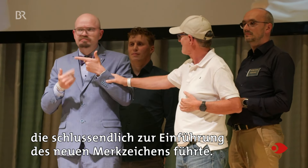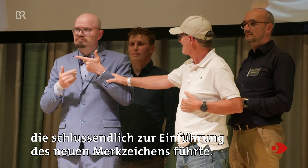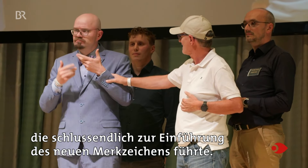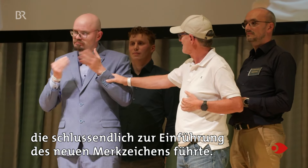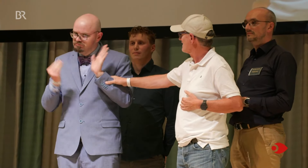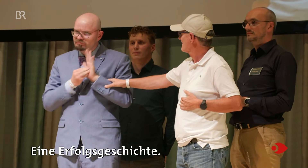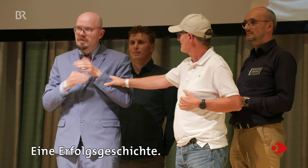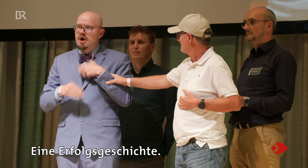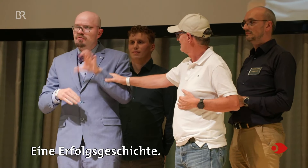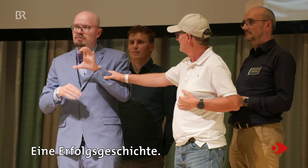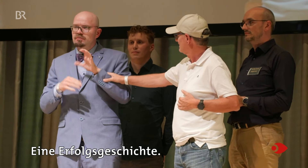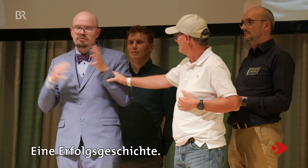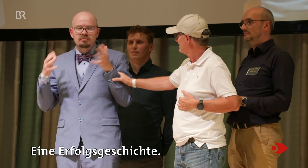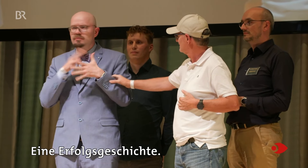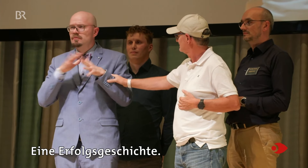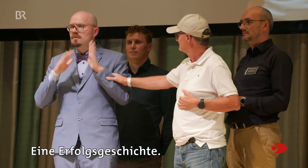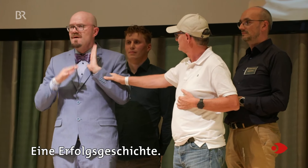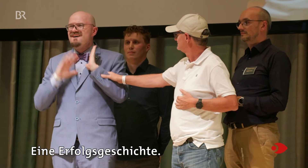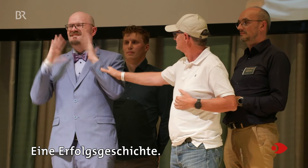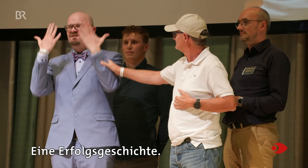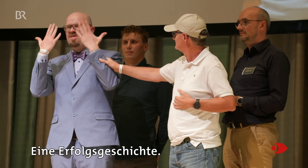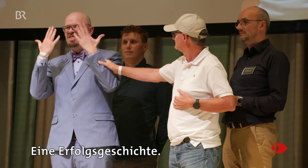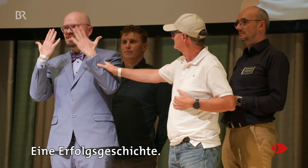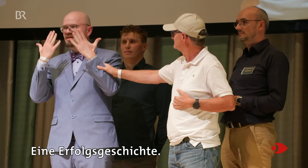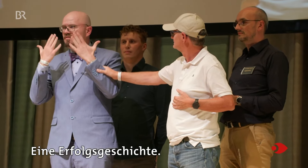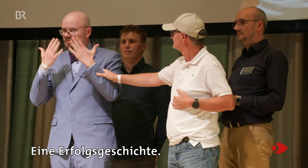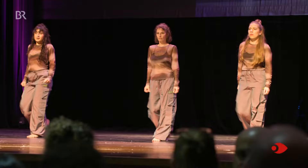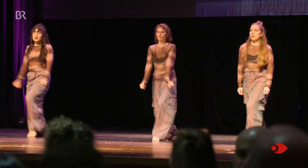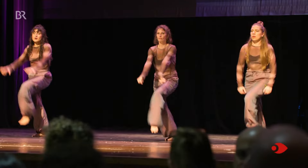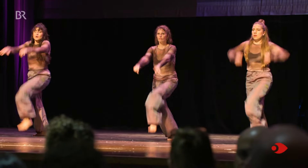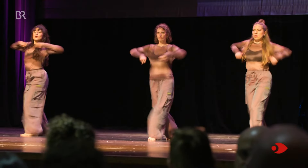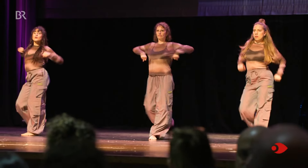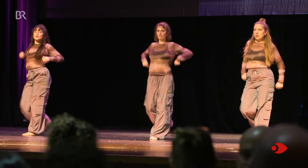führte. Eine Erfolgsgeschichte.